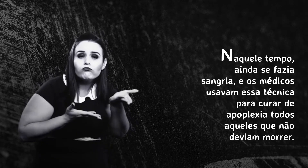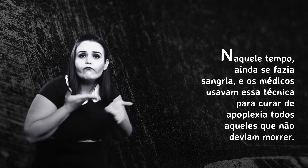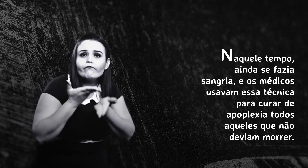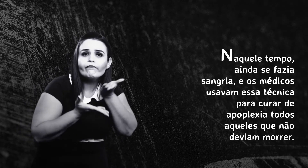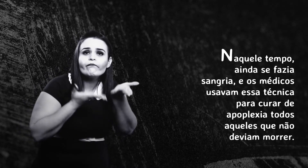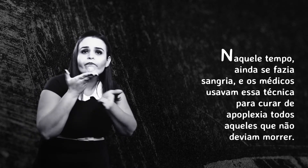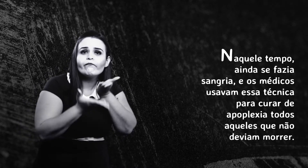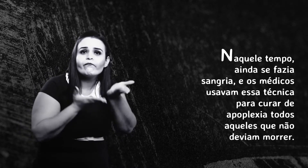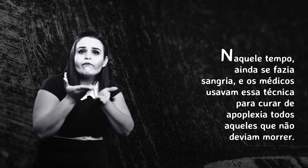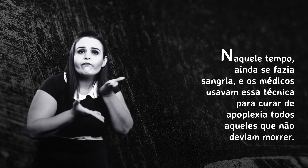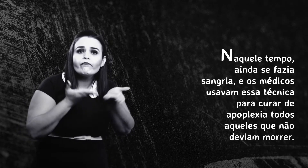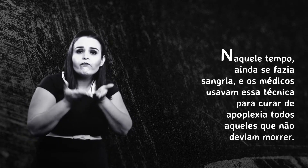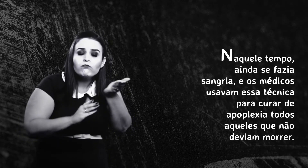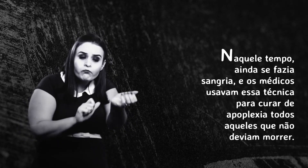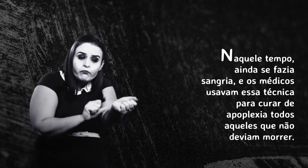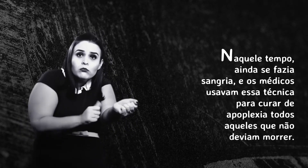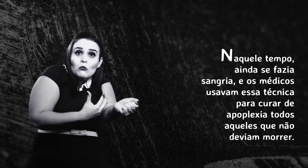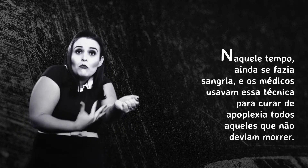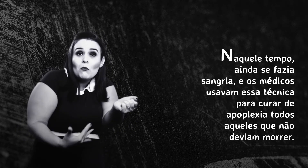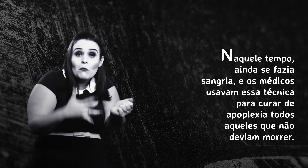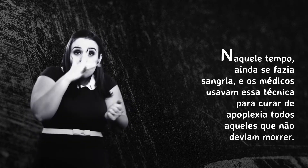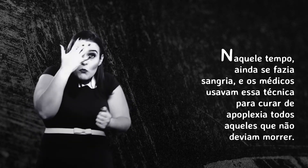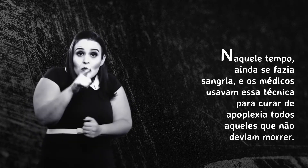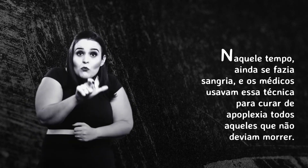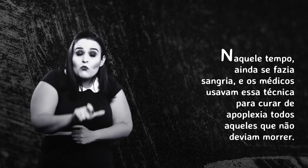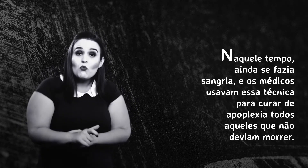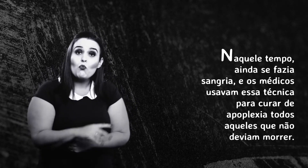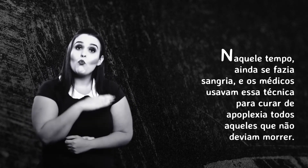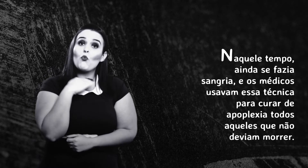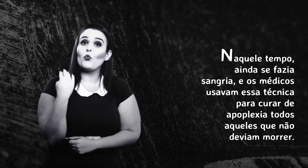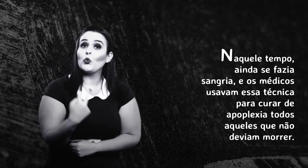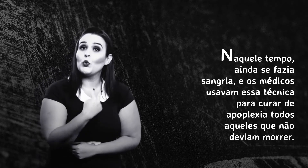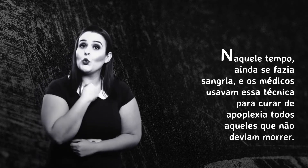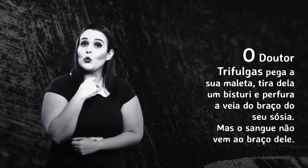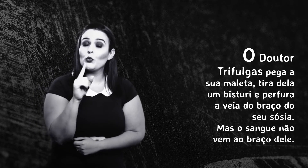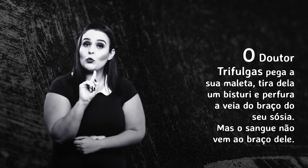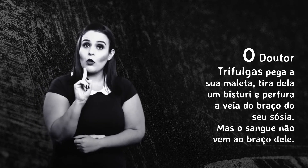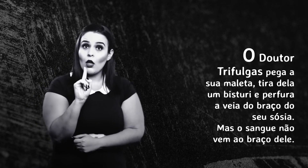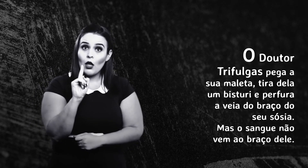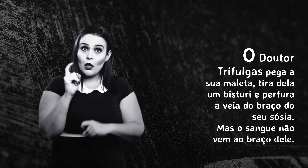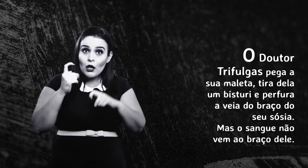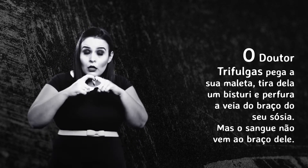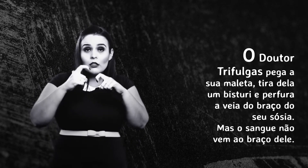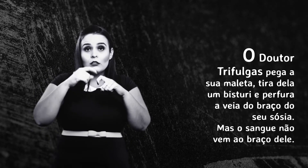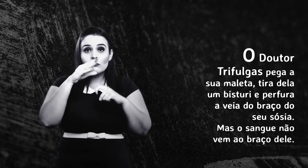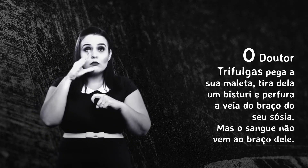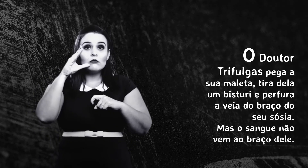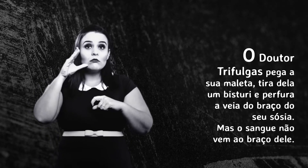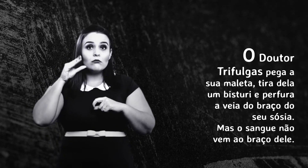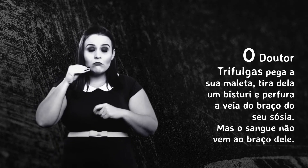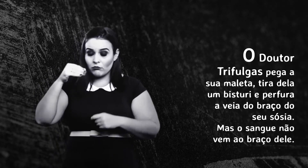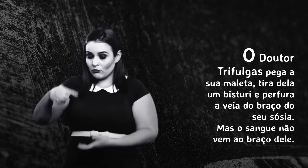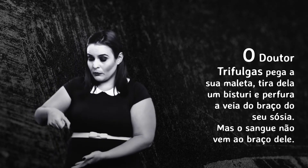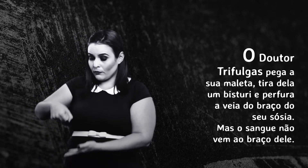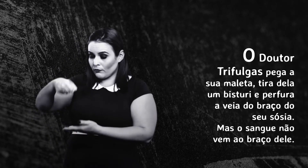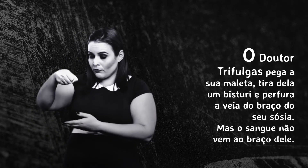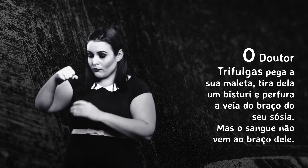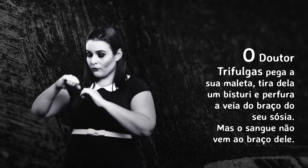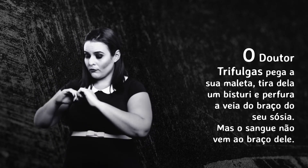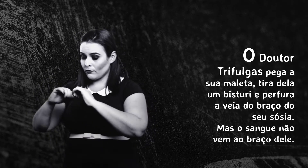de apoplexia todos aqueles que não deviam morrer. O Dr. Trifugas pega sua maleta, tira dela um